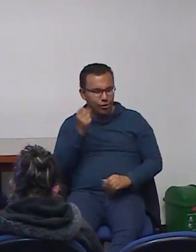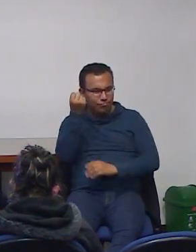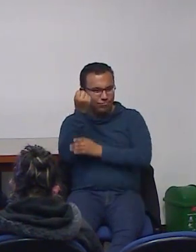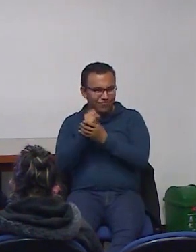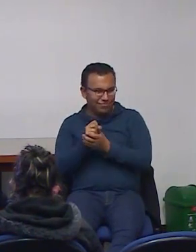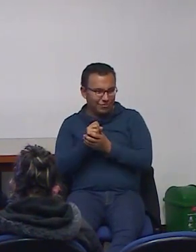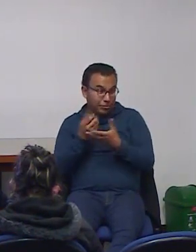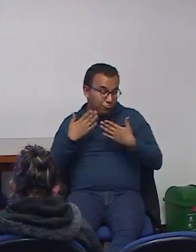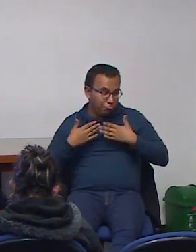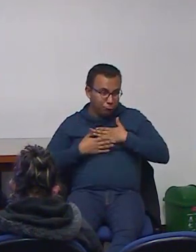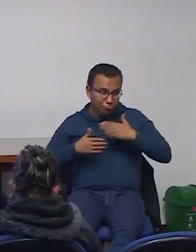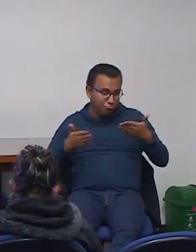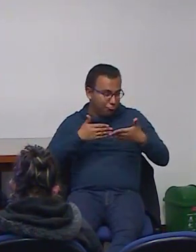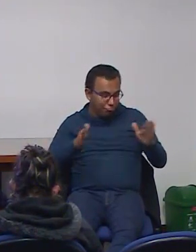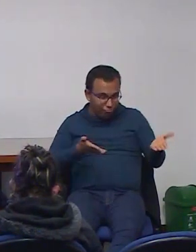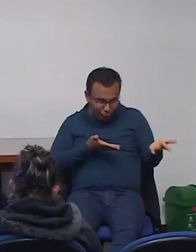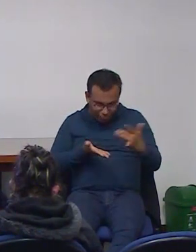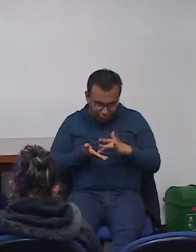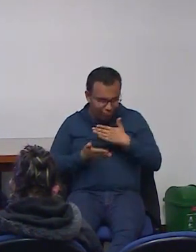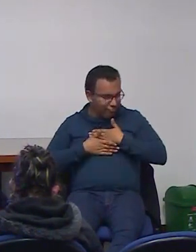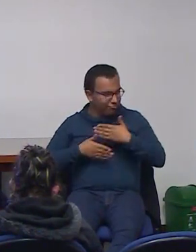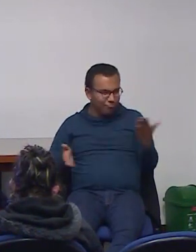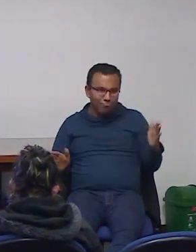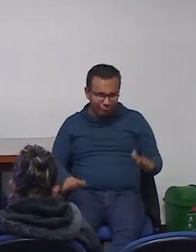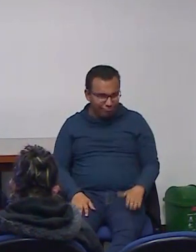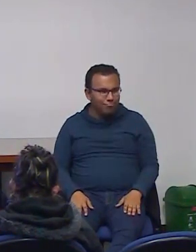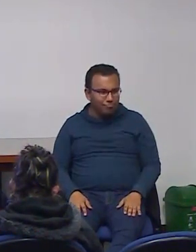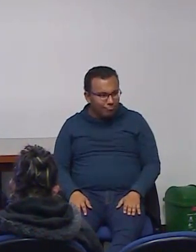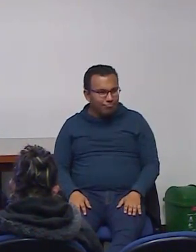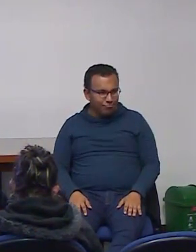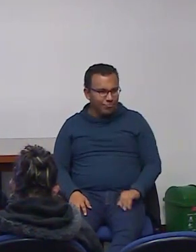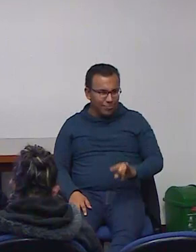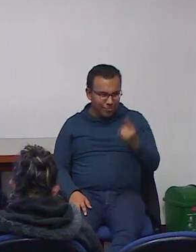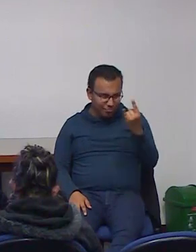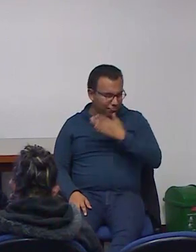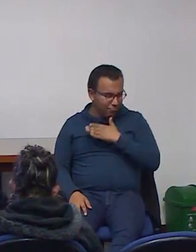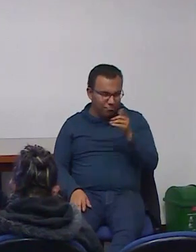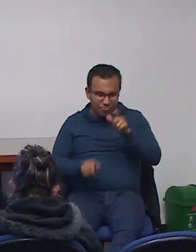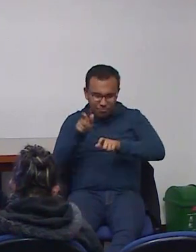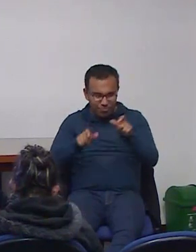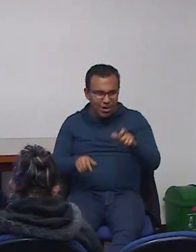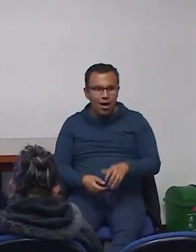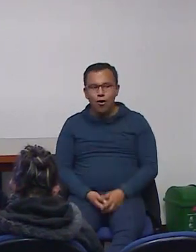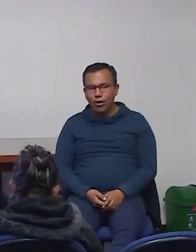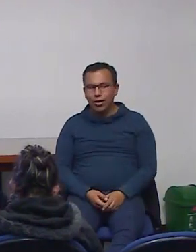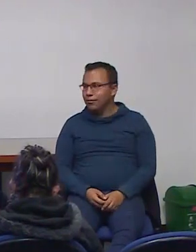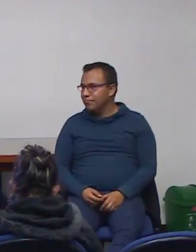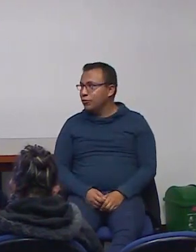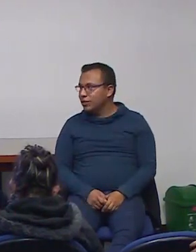pues abierto Yo estoy super abierto a a poder traer a todo tipo de